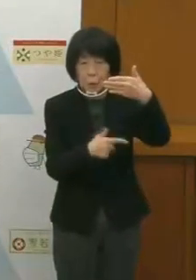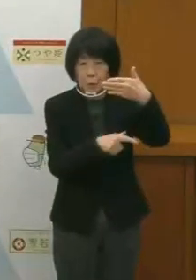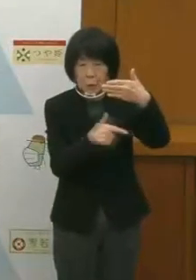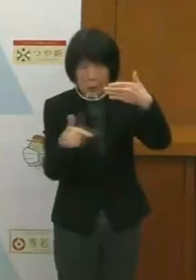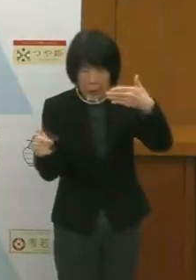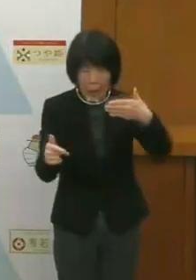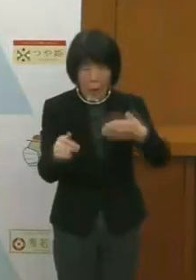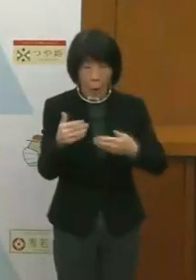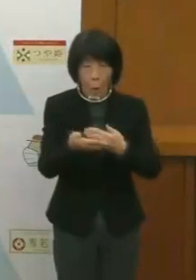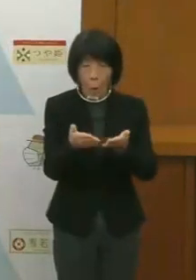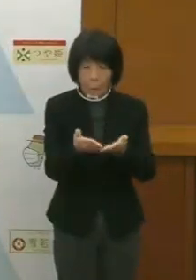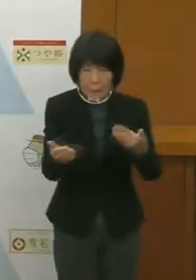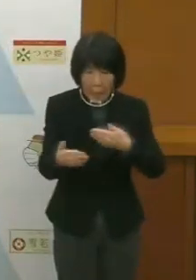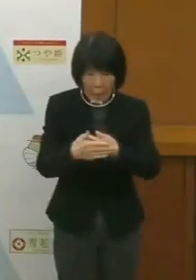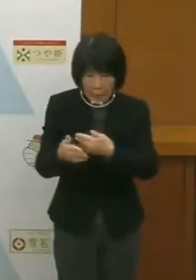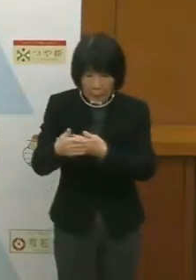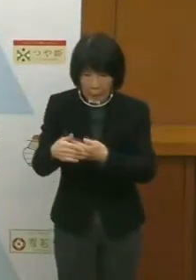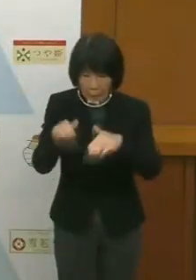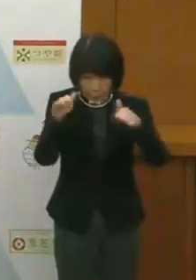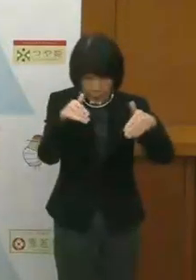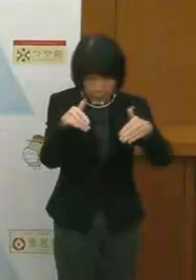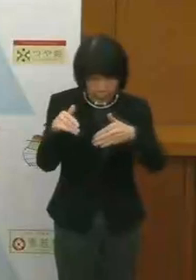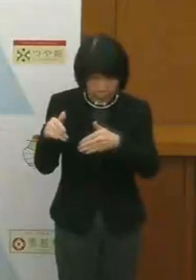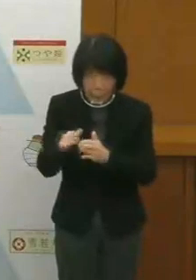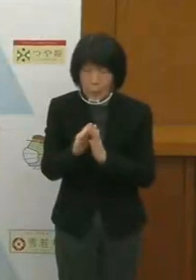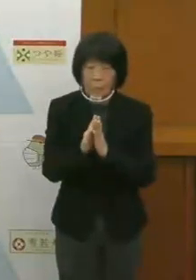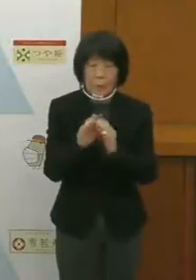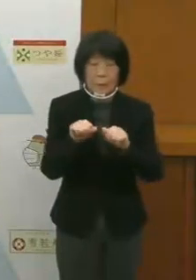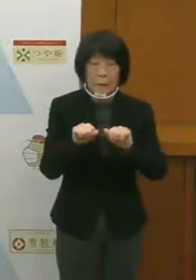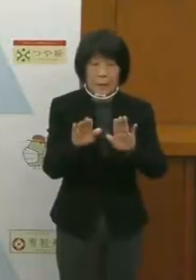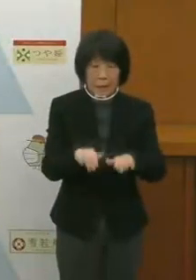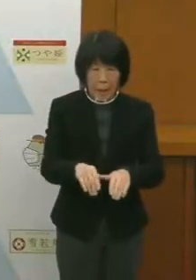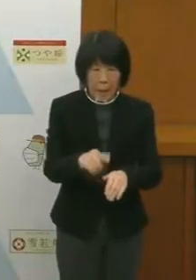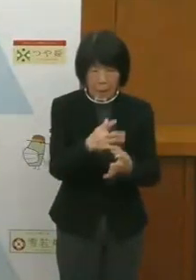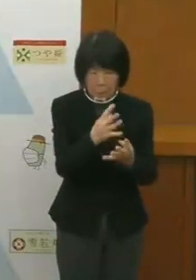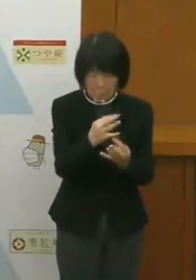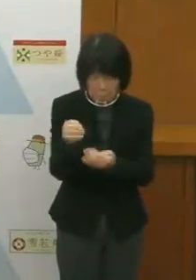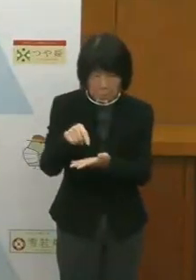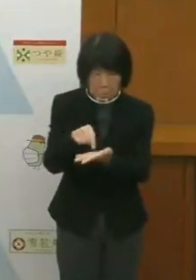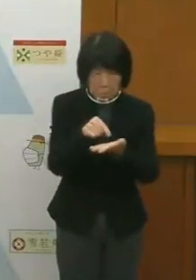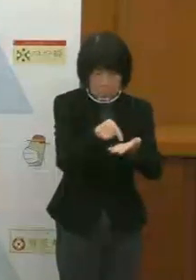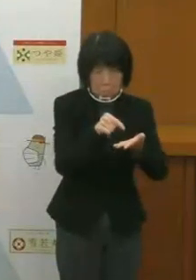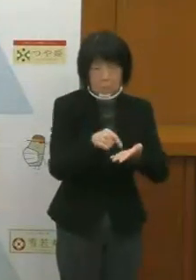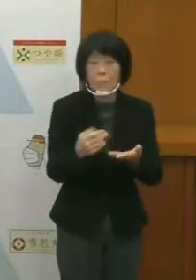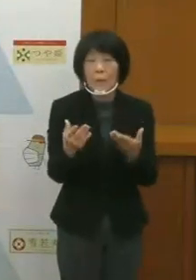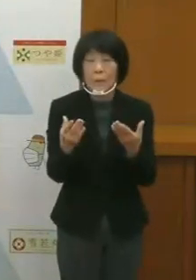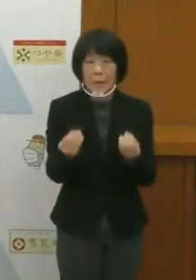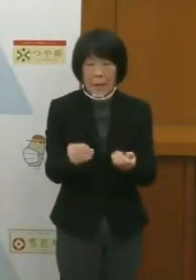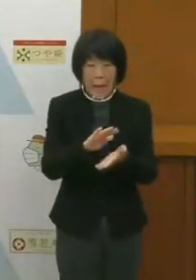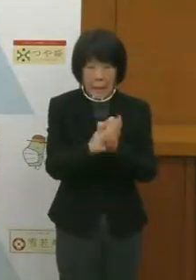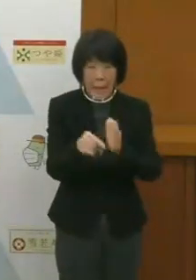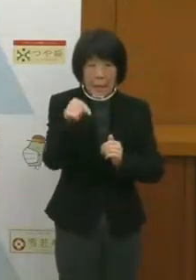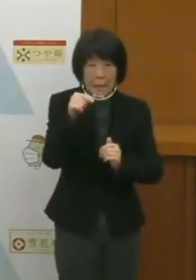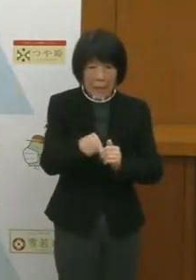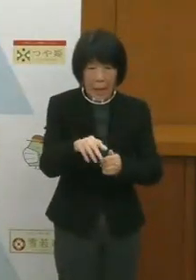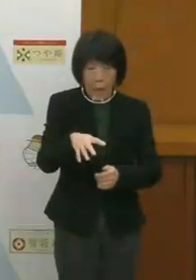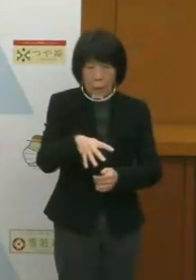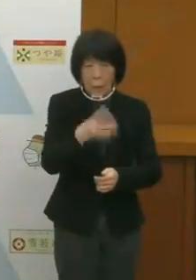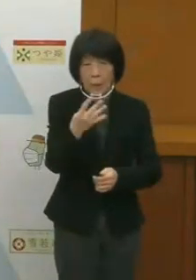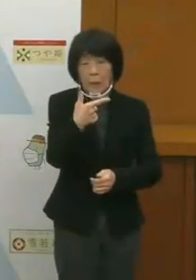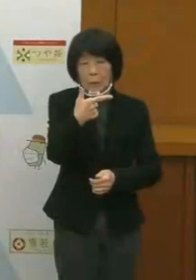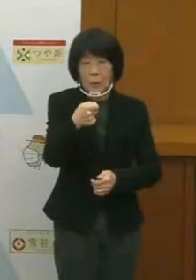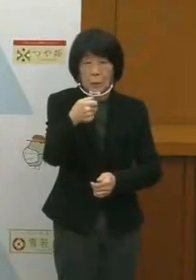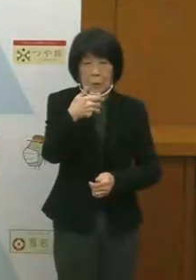協賛店の募集を行いましたところ、多数の申請がありました。県内